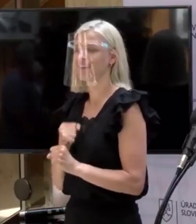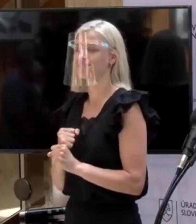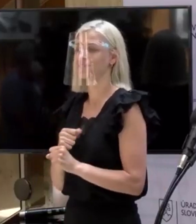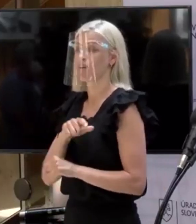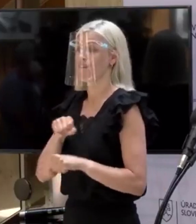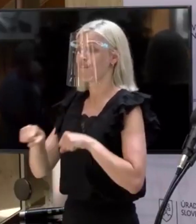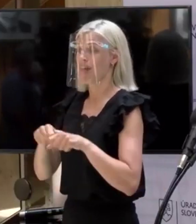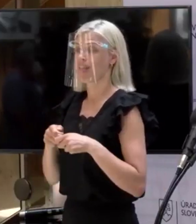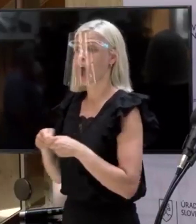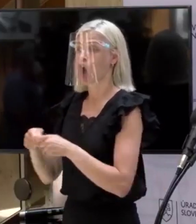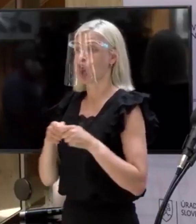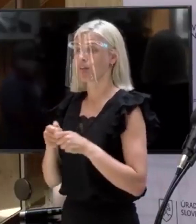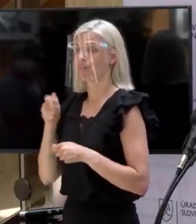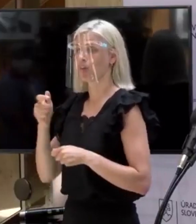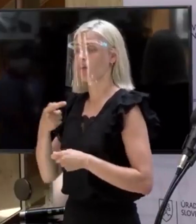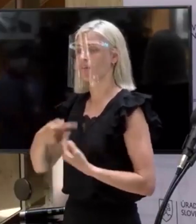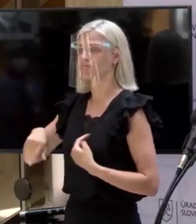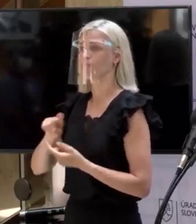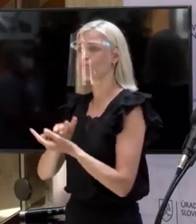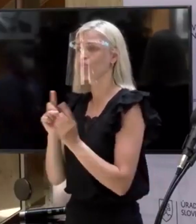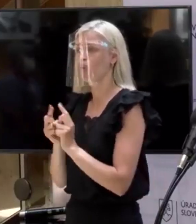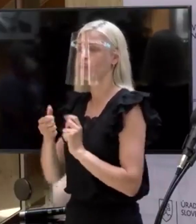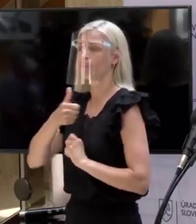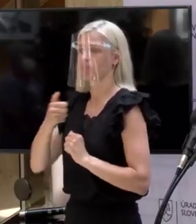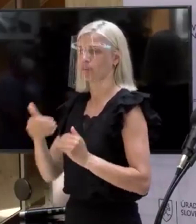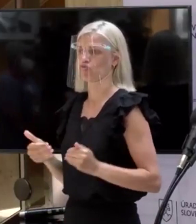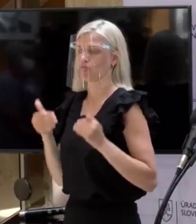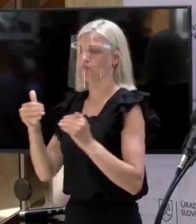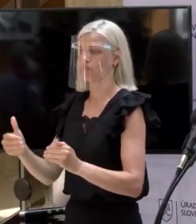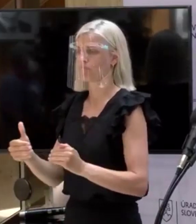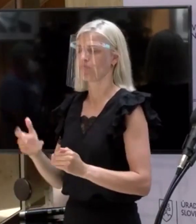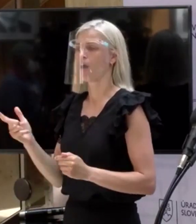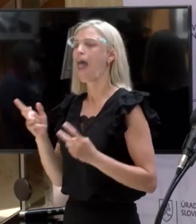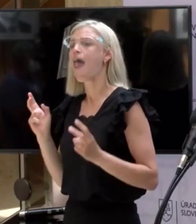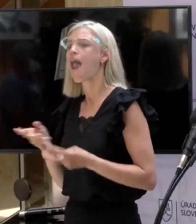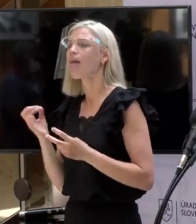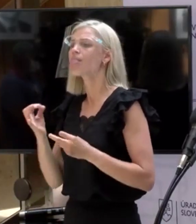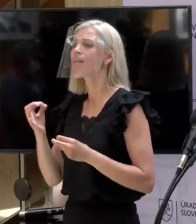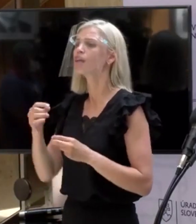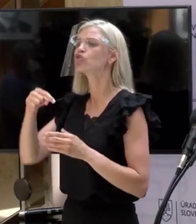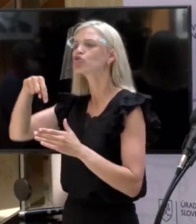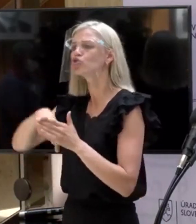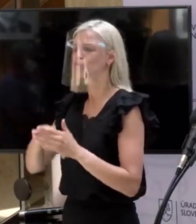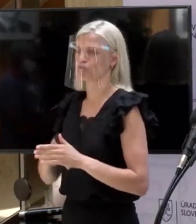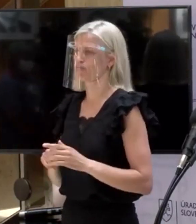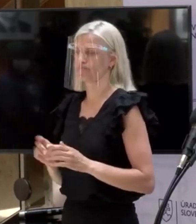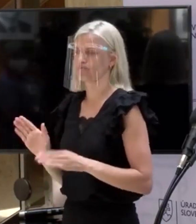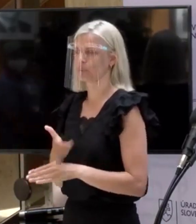ako kolektívny orgán, sme sa dohodli, že si to posunieme o jeden týždeň. Netreba za tým nič osobitné hľadať.